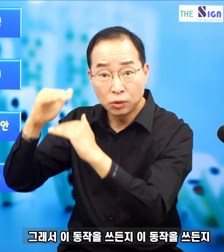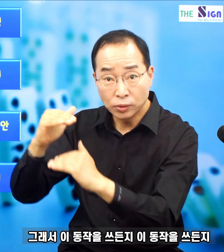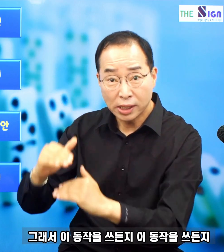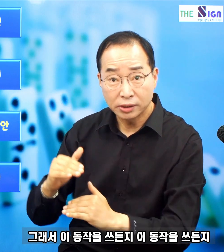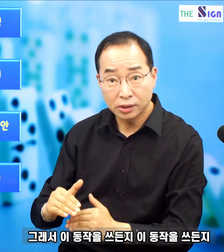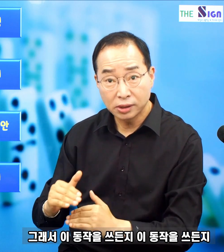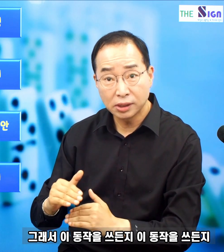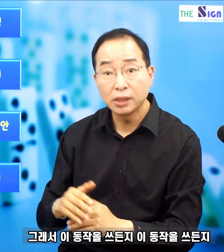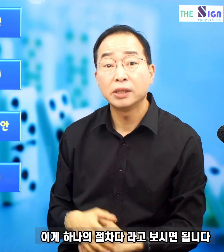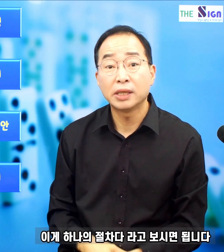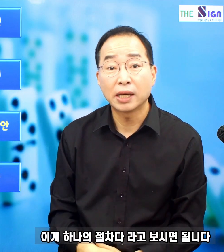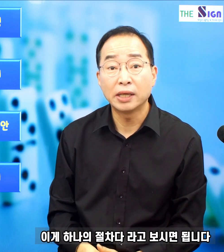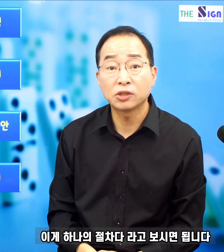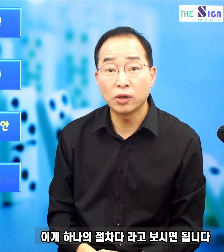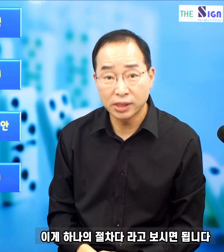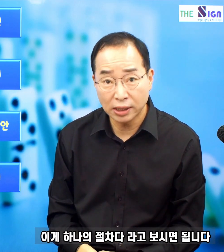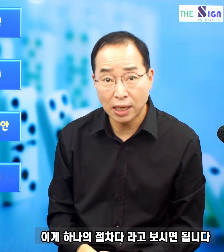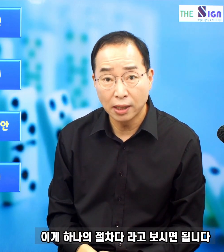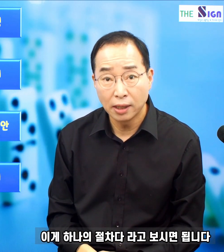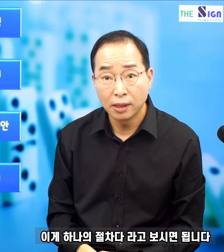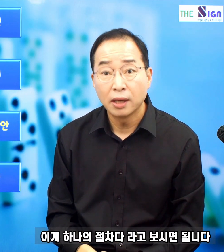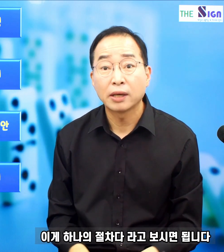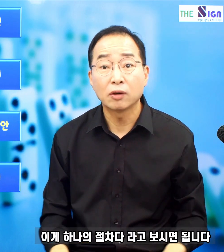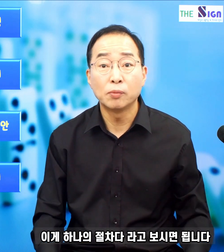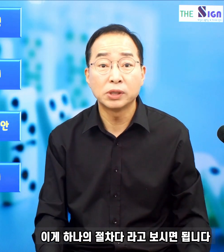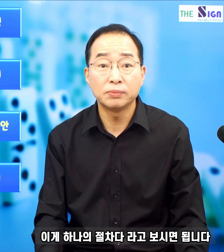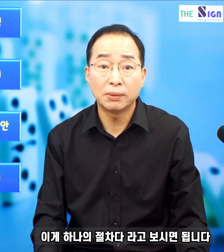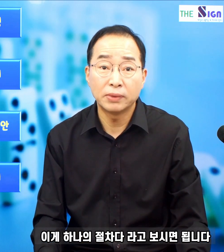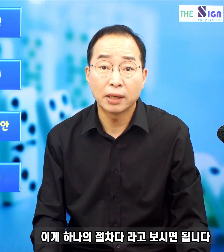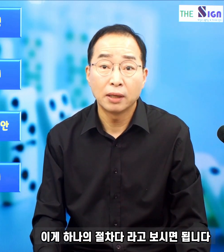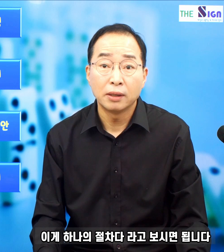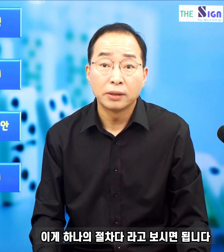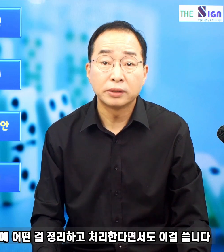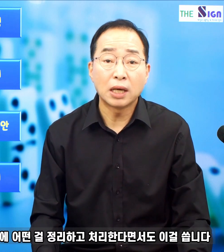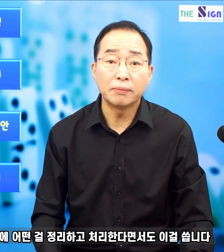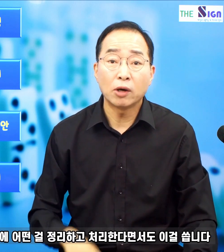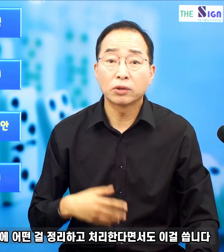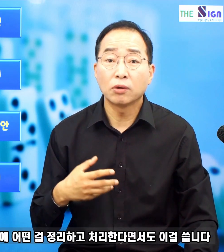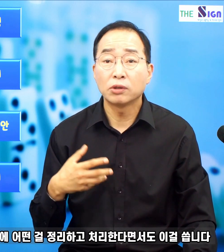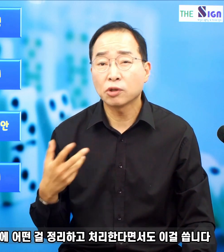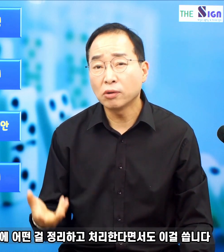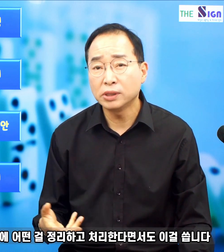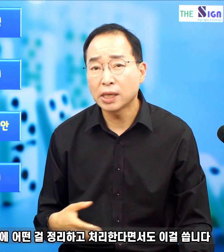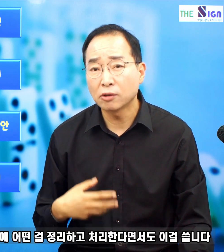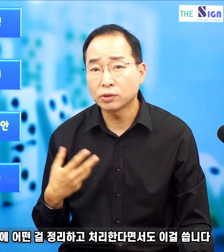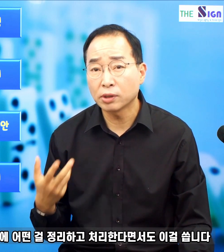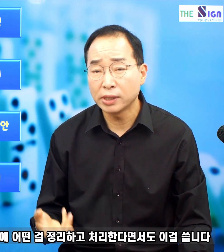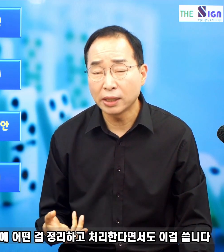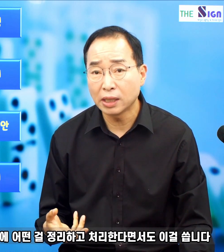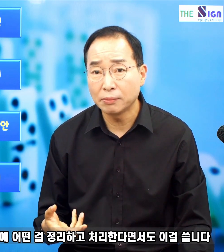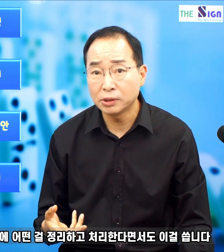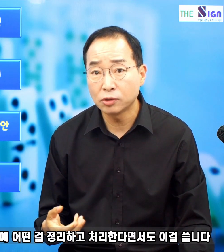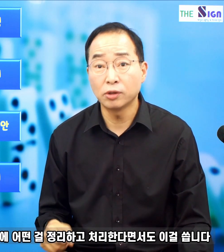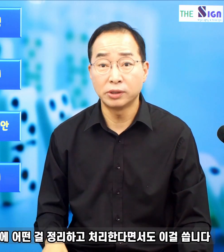동작을 쓰든지 이게 하나의 절차다 라고 보시면 됩니다. 그 다음에 어떤 걸 정리하고 처리한다 하면서도 이걸